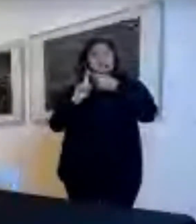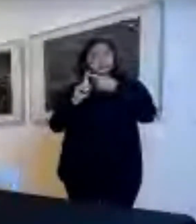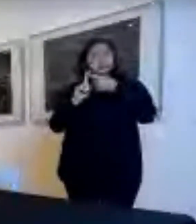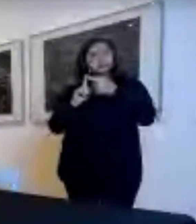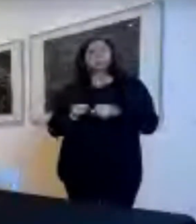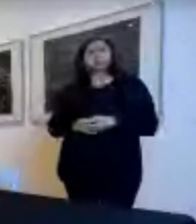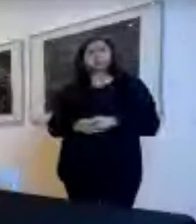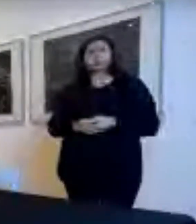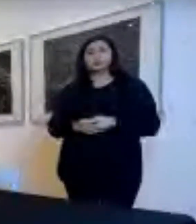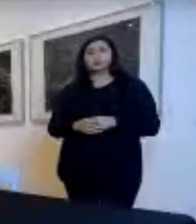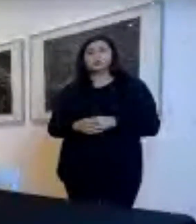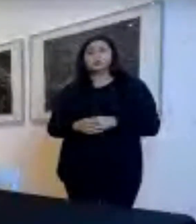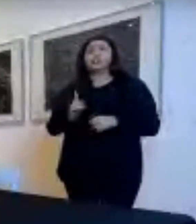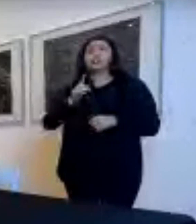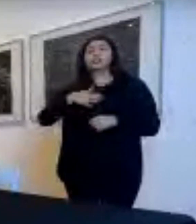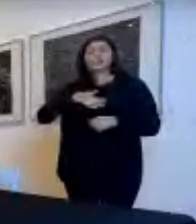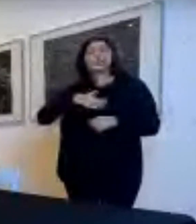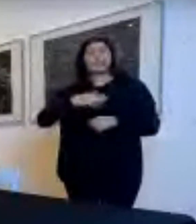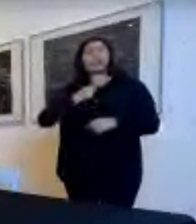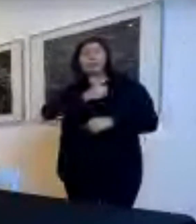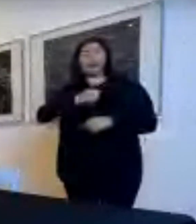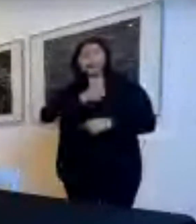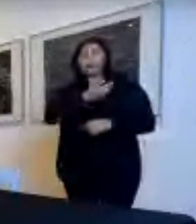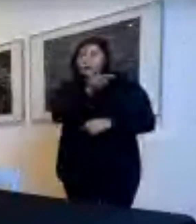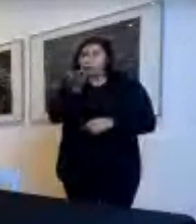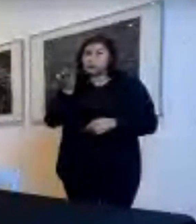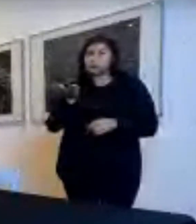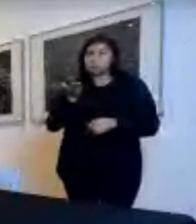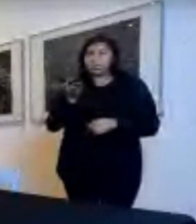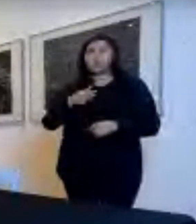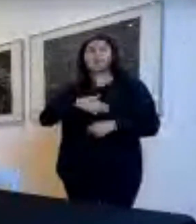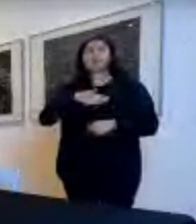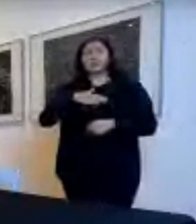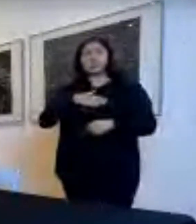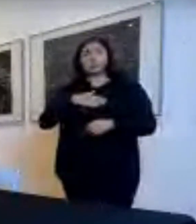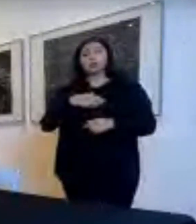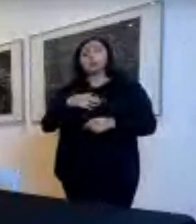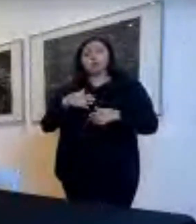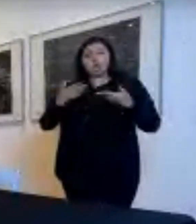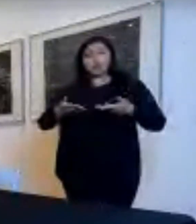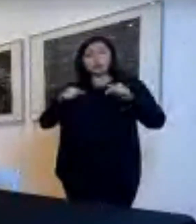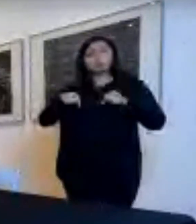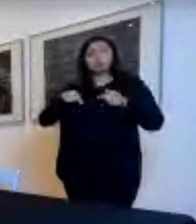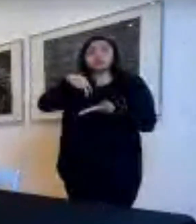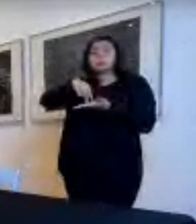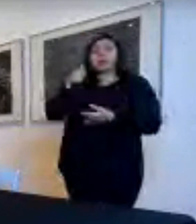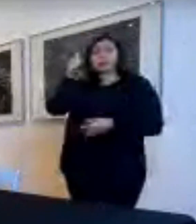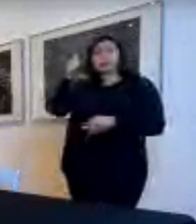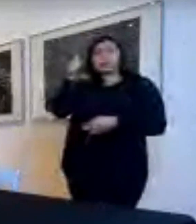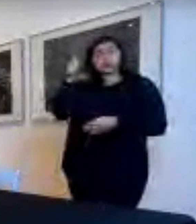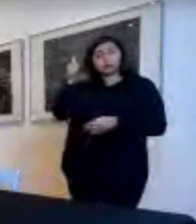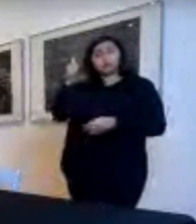quiero darles más la lata, sino que más bien quiero poner aquí adelante a nuestra directora ejecutiva,